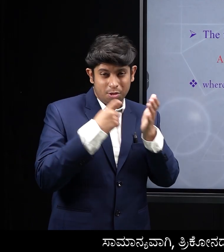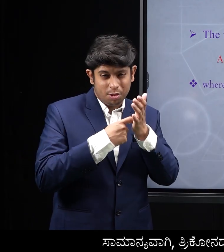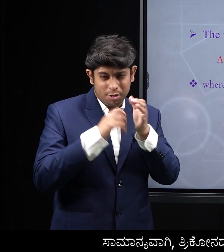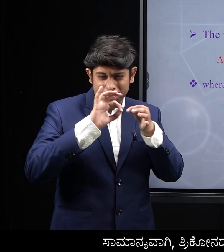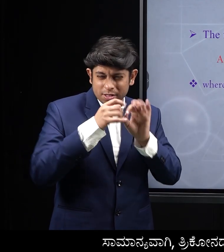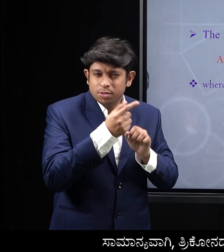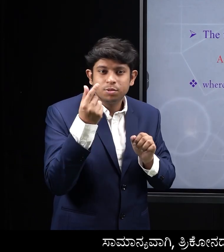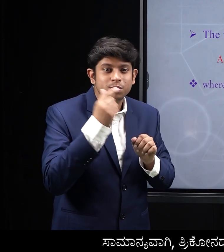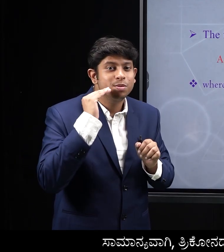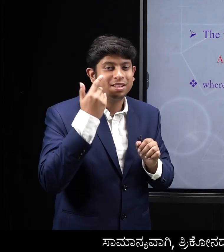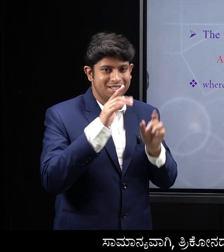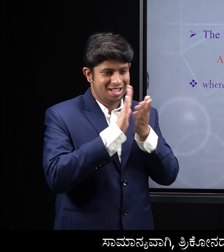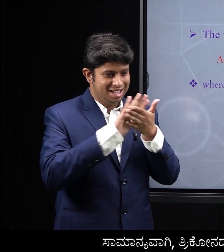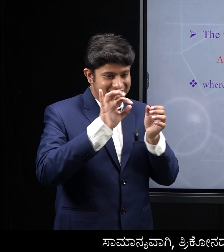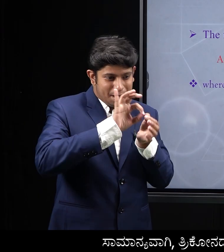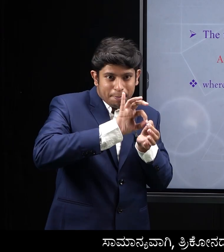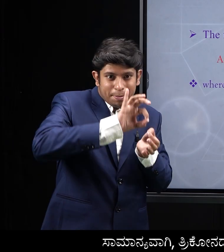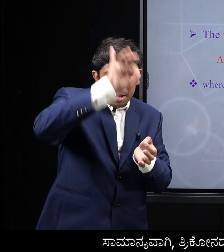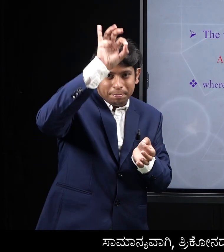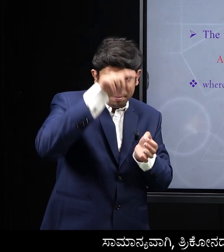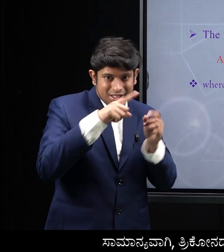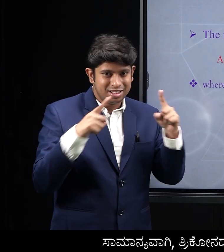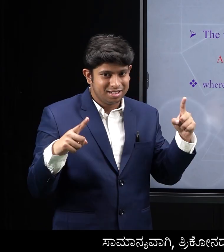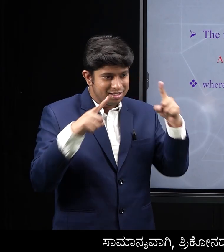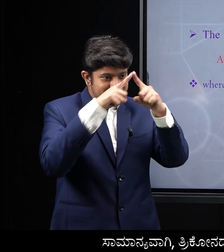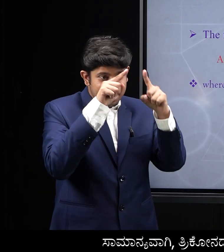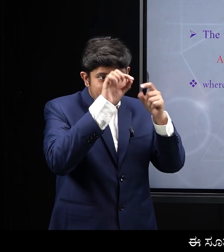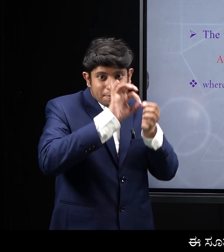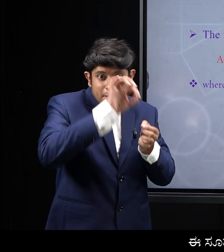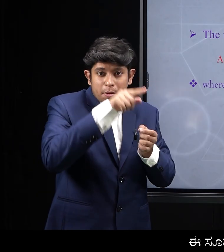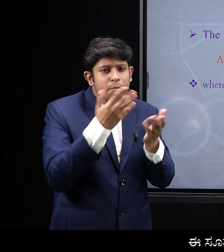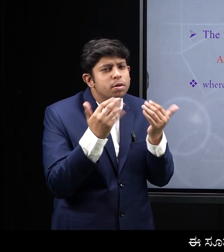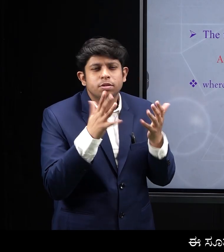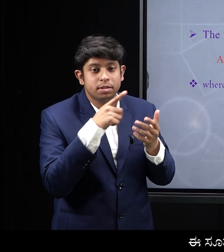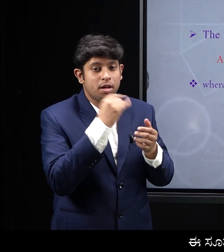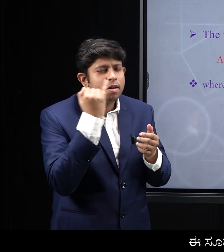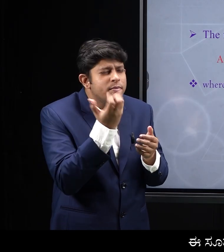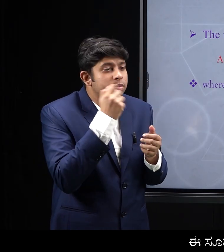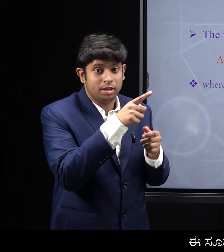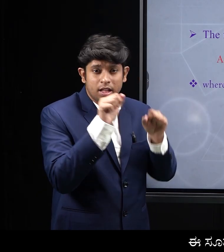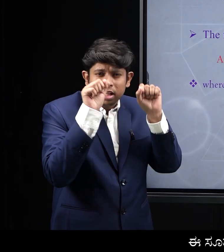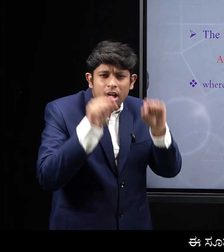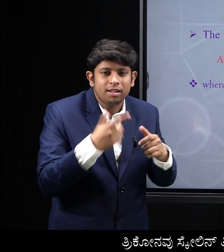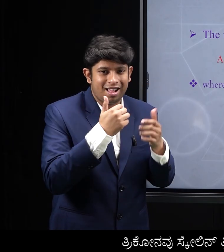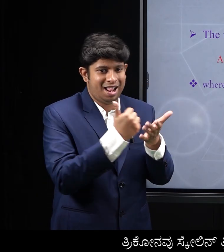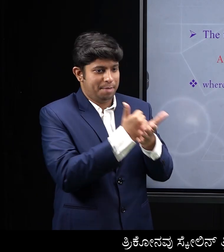ಸಾಮಾನ್ಯವಾಗಿ ತ್ರಿಕೋನದ ಎತ್ತರವನ್ನು ಕಂಡುಹಿಡಿಯಲು ಸಾಧ್ಯವಾಗದಿದ್ದಾಗ ಈ ಸೂತ್ರವನ್ನು ಬಳಸಲಾಗುತ್ತದೆ ಅಥವಾ